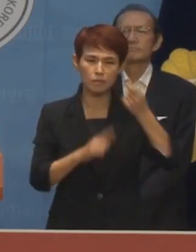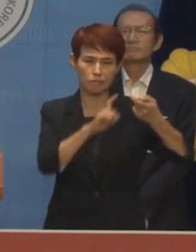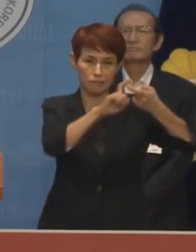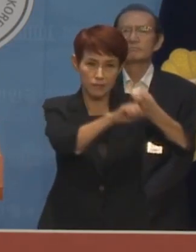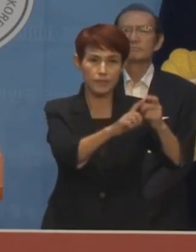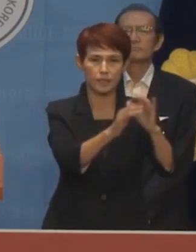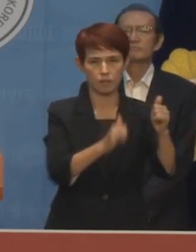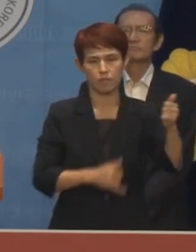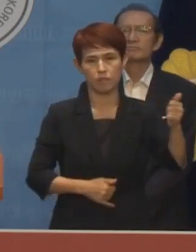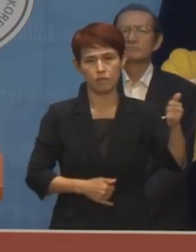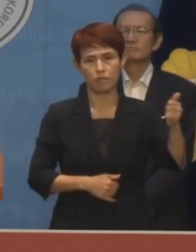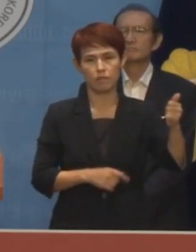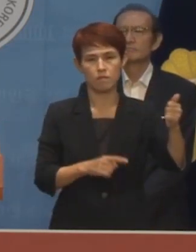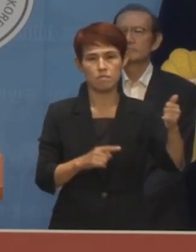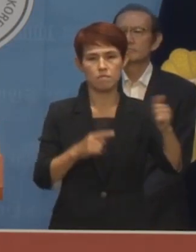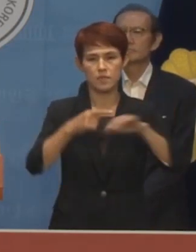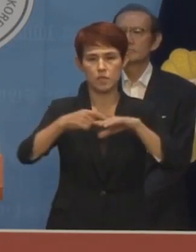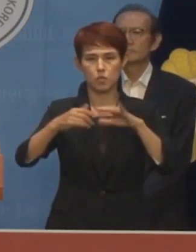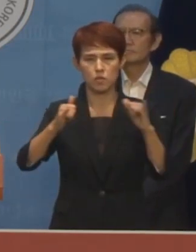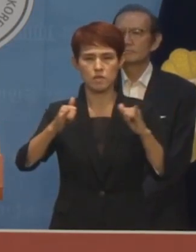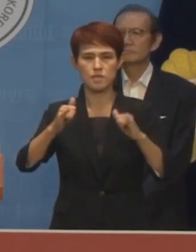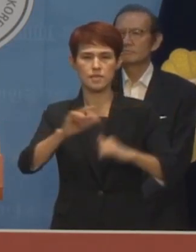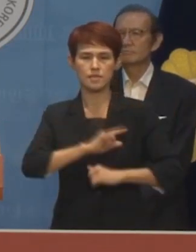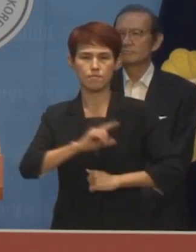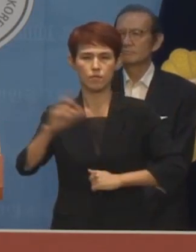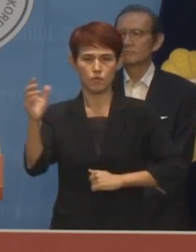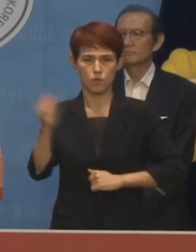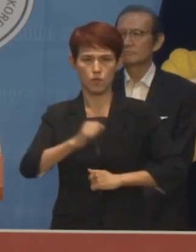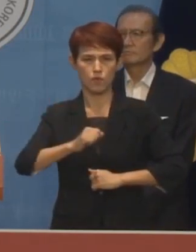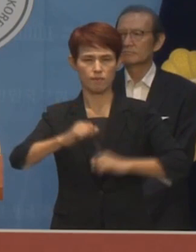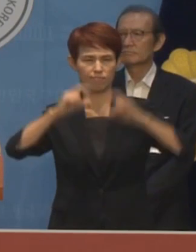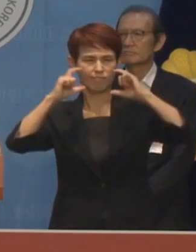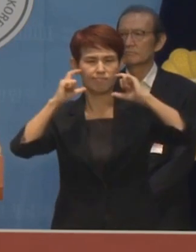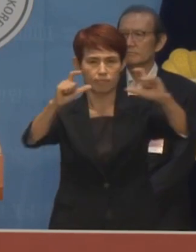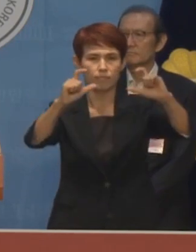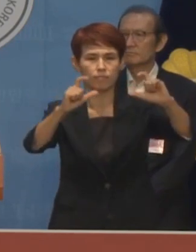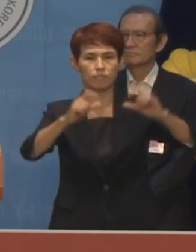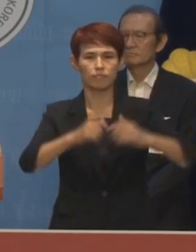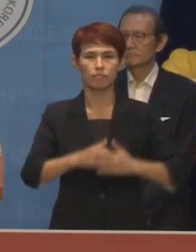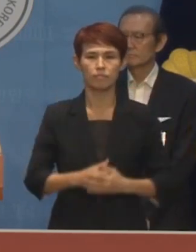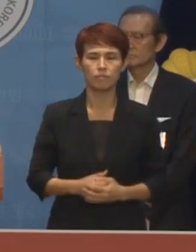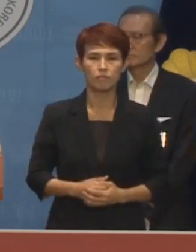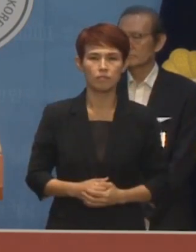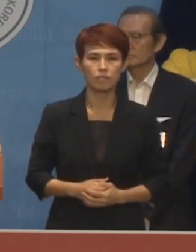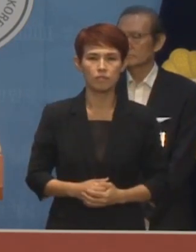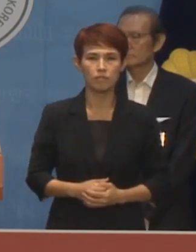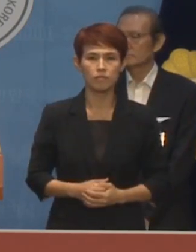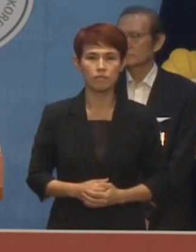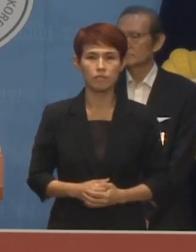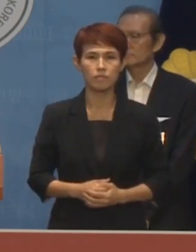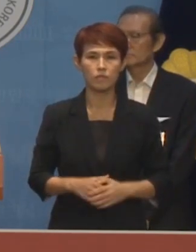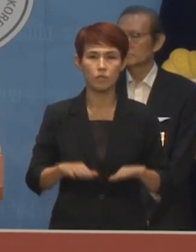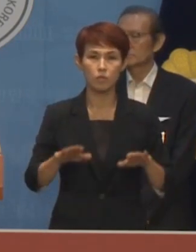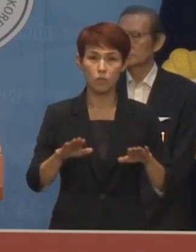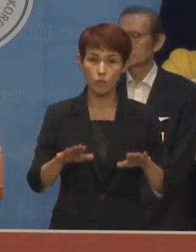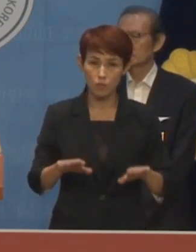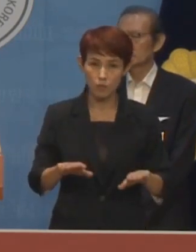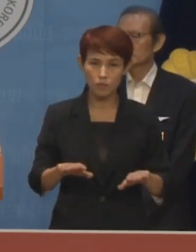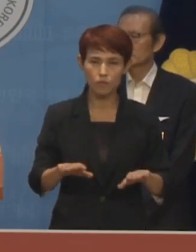친일파를 민족의 명령과 국민의 주권 명령으로 규탄하고 다시 성토한다. 본